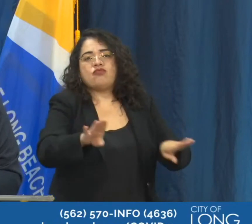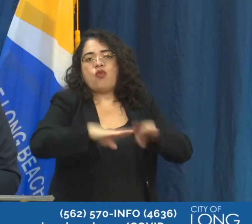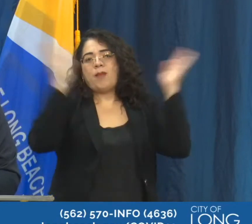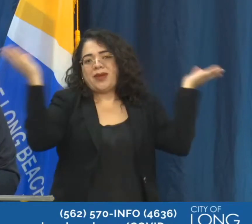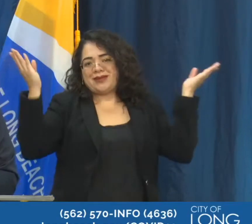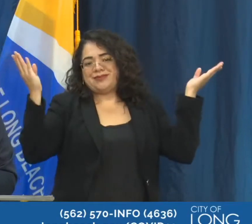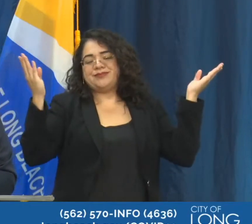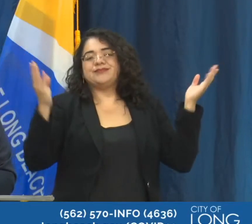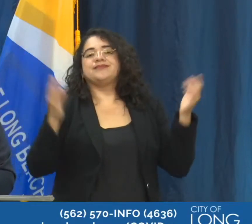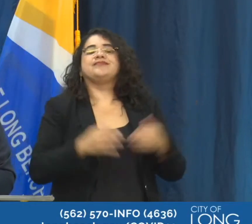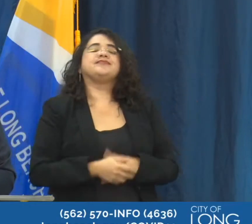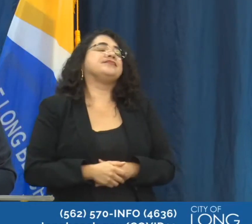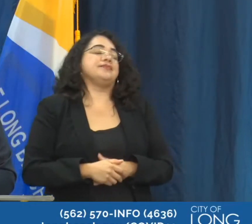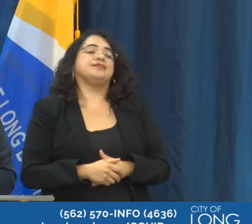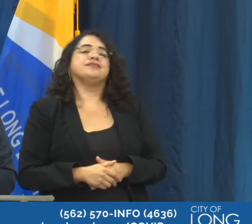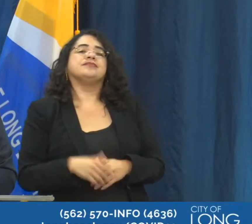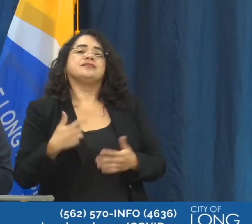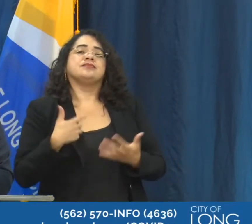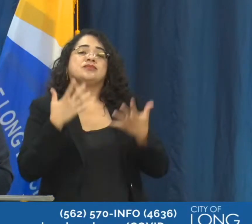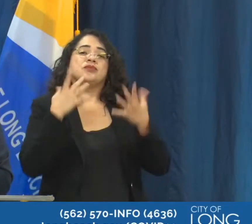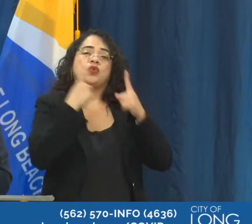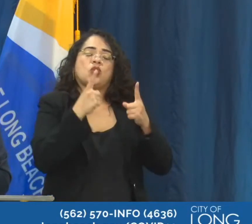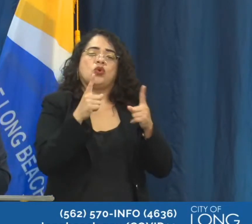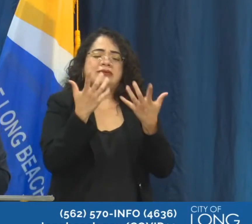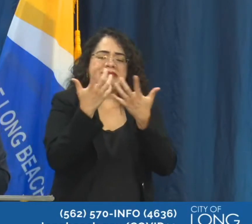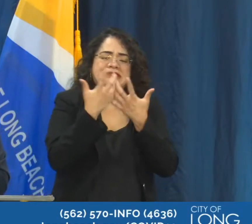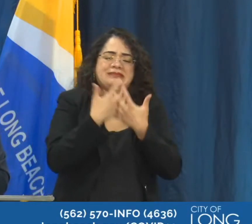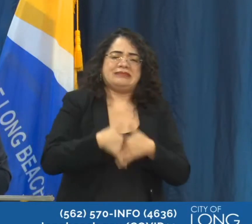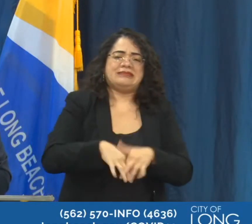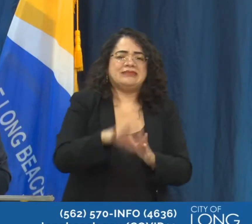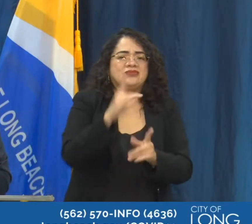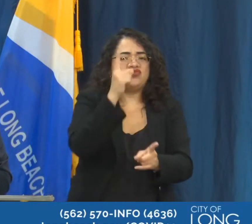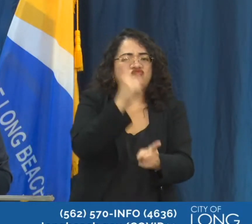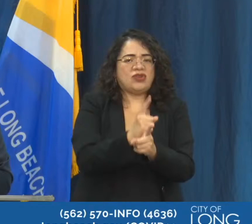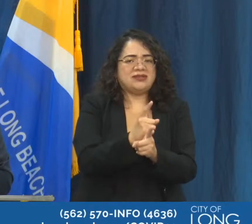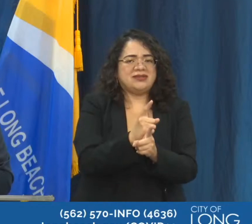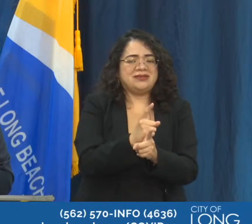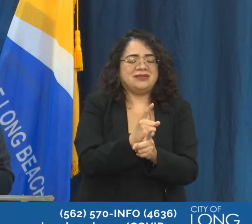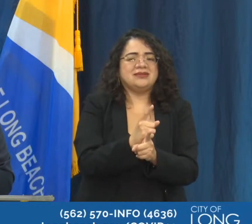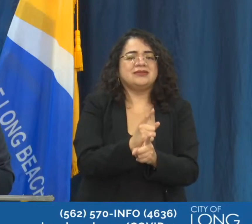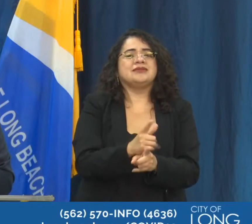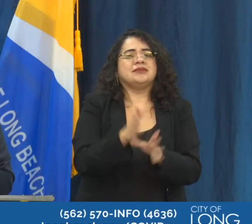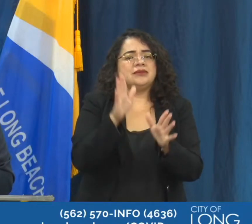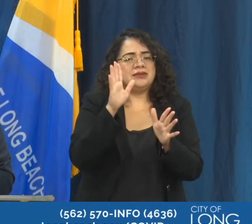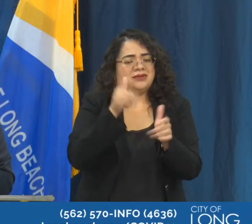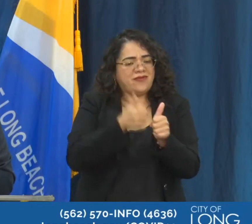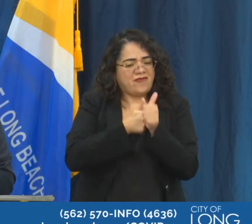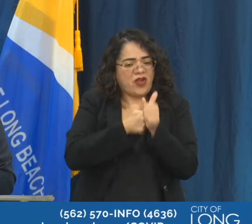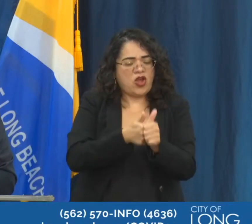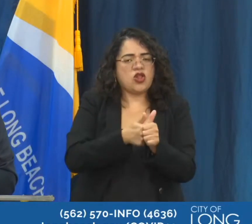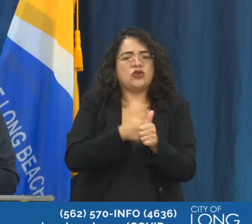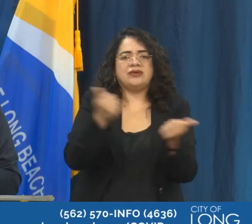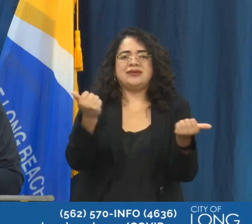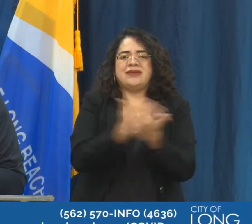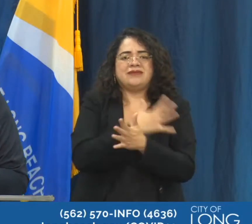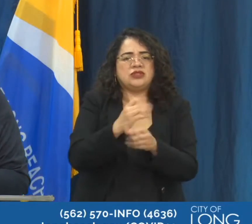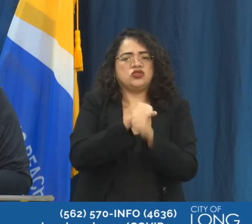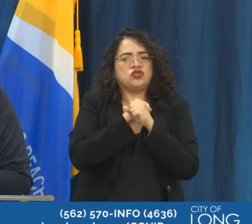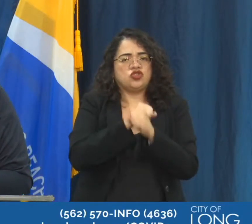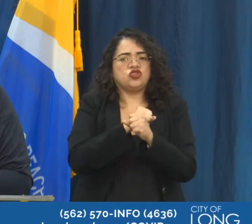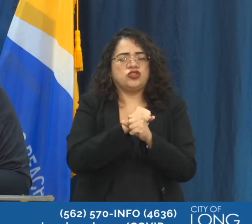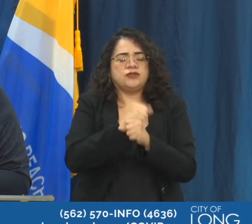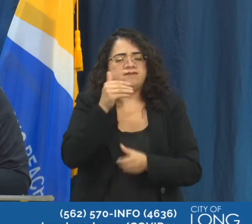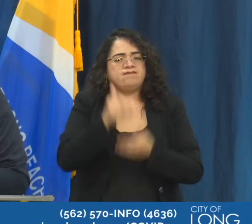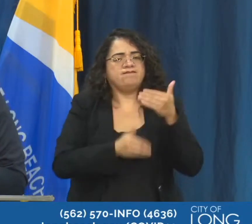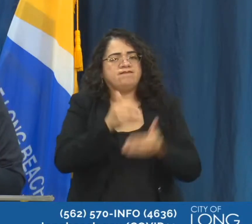adicionales queremos hacer las cosas bien es importante que todas las empresas y clientes sigan los protocolos de seguridad necesarios para